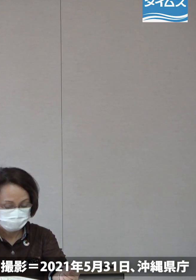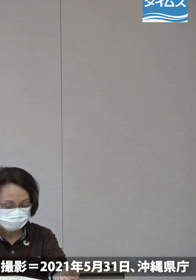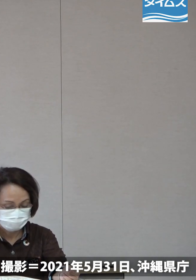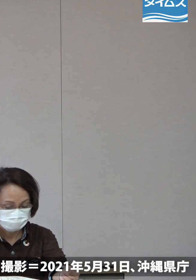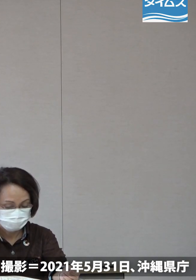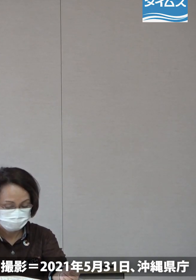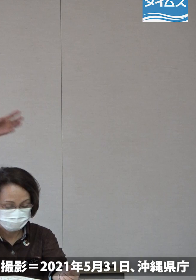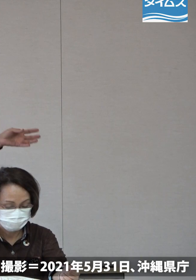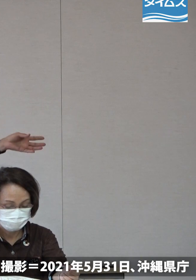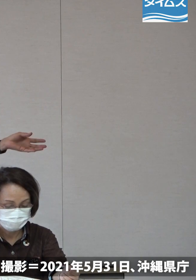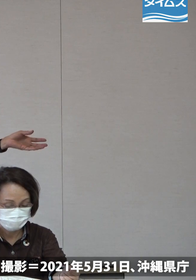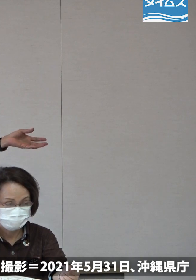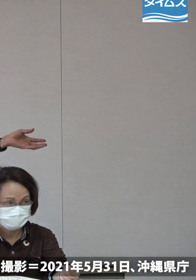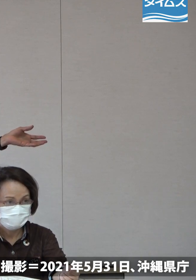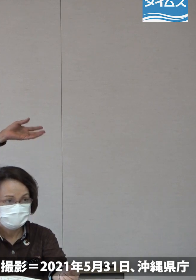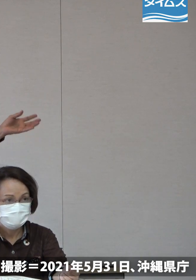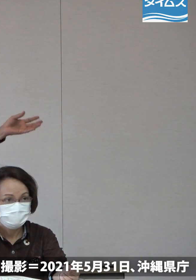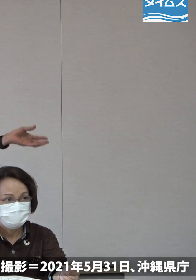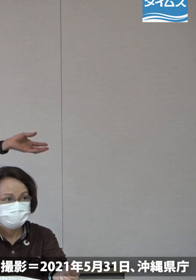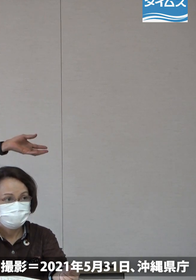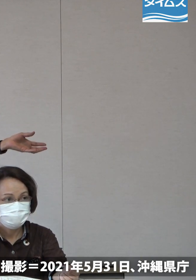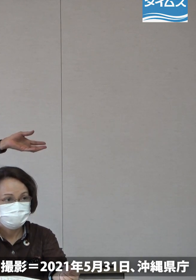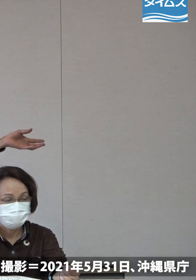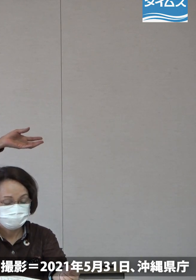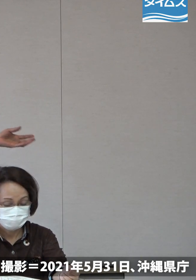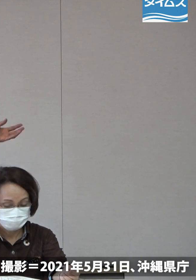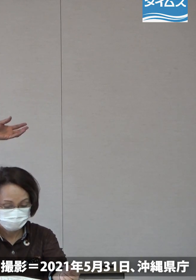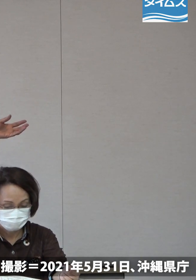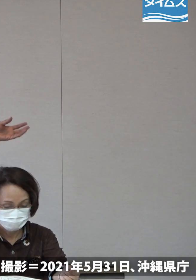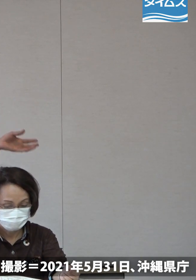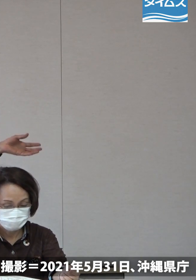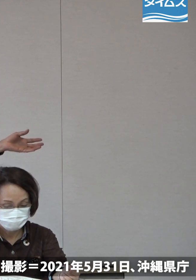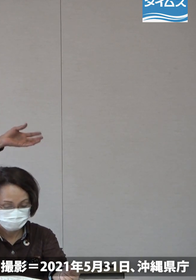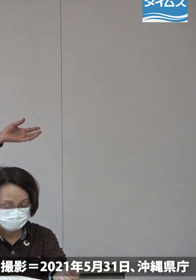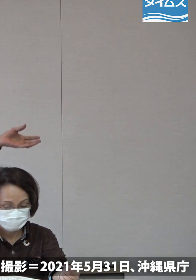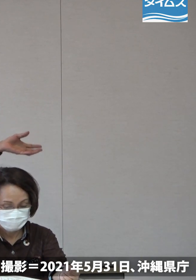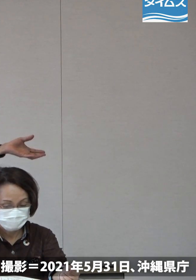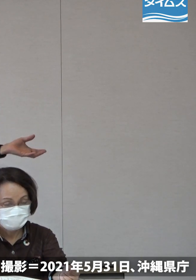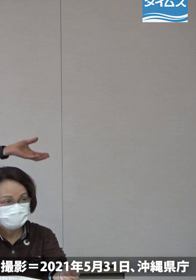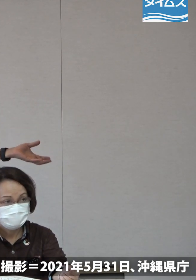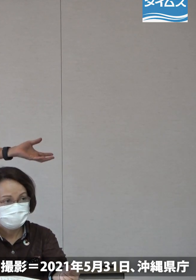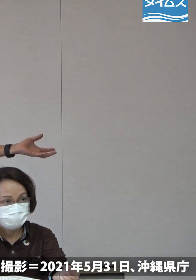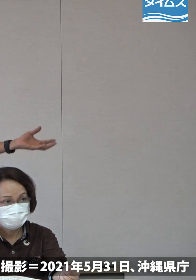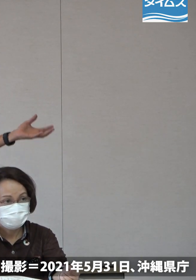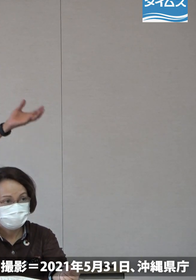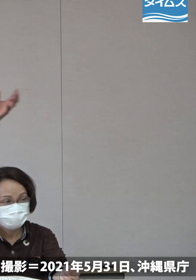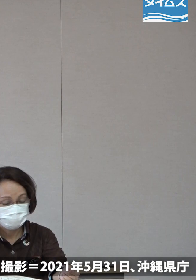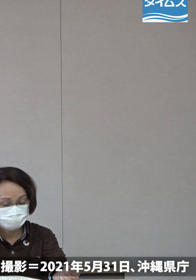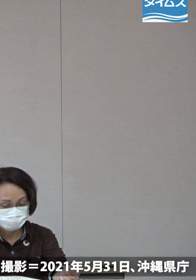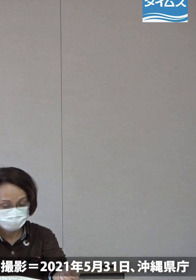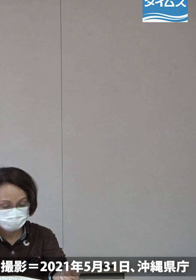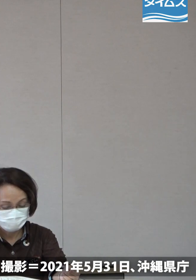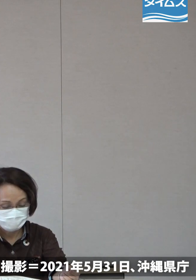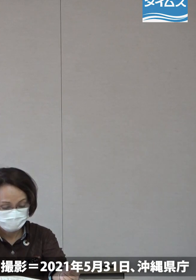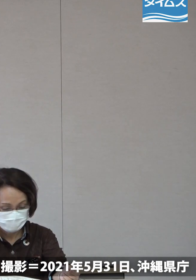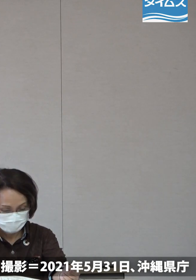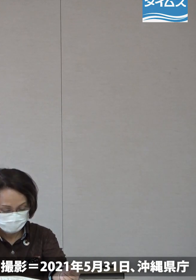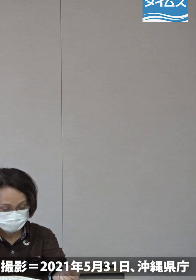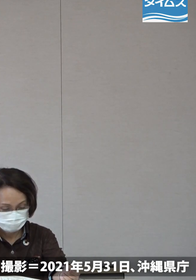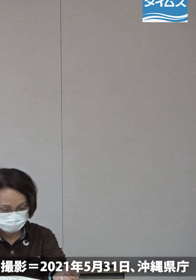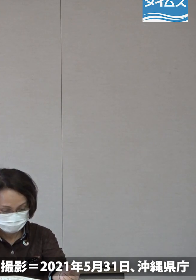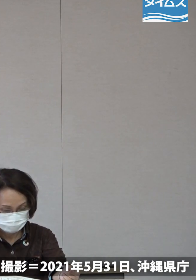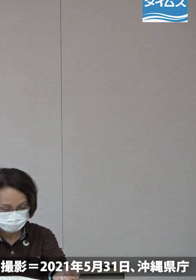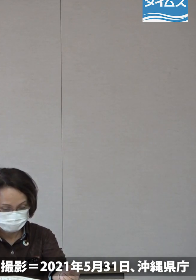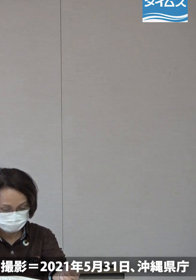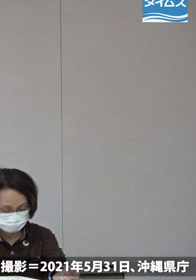ぐにその検体容器を学校に運んで、第一、小学生だったら第一取れますけど、その第一を、速やかに検査